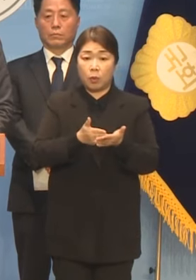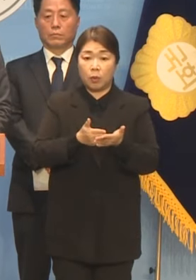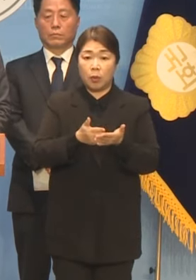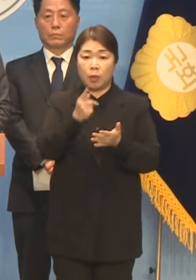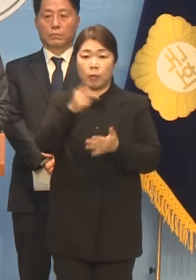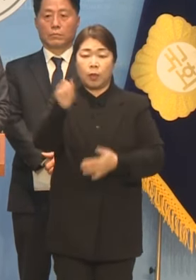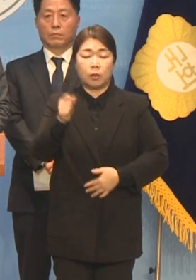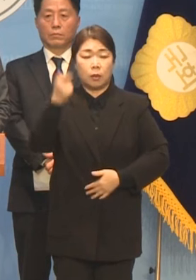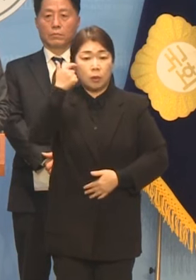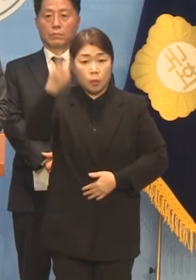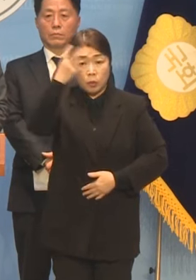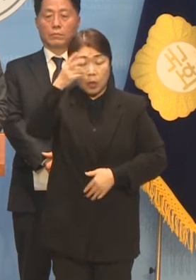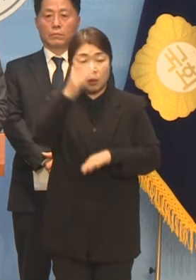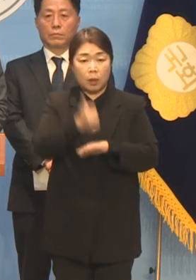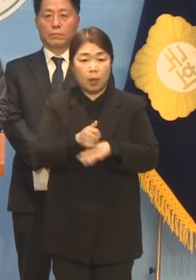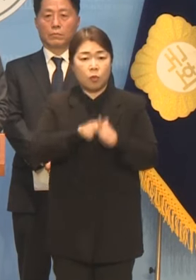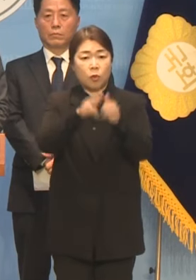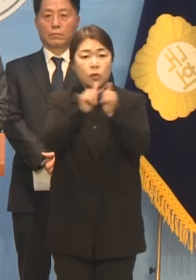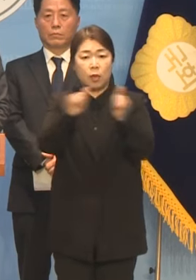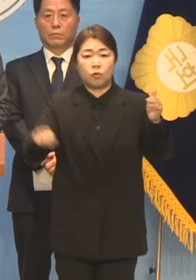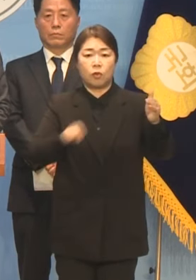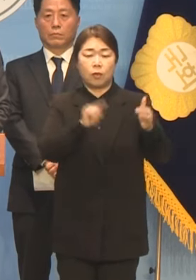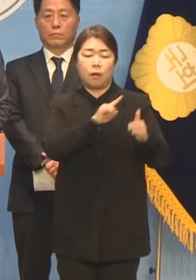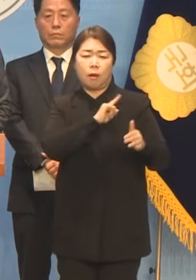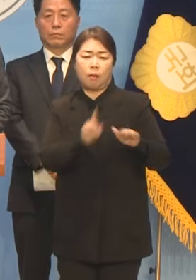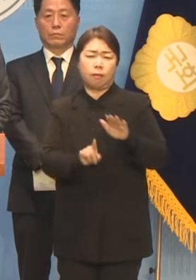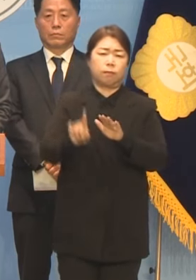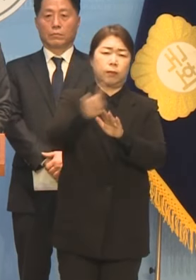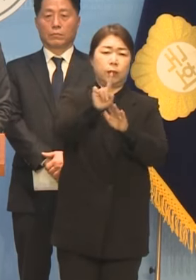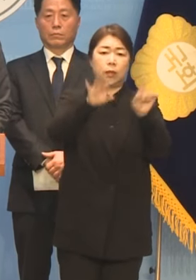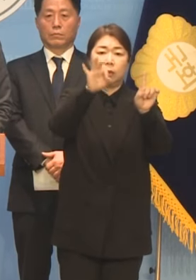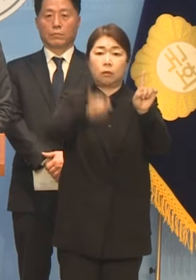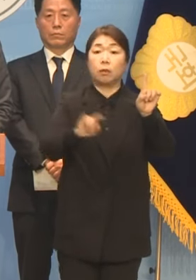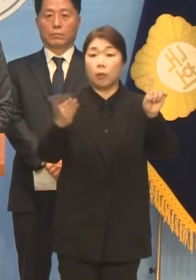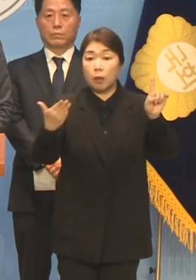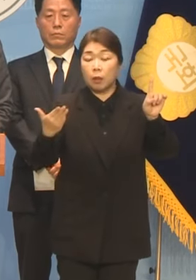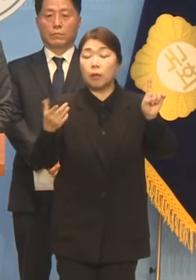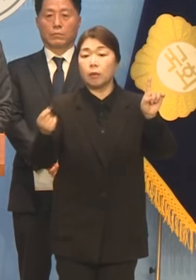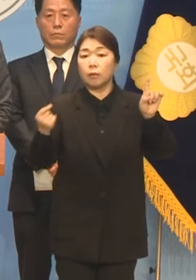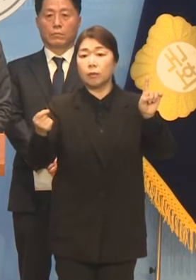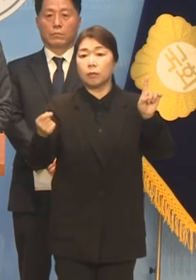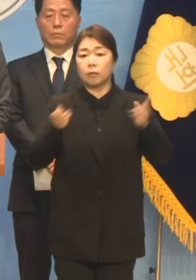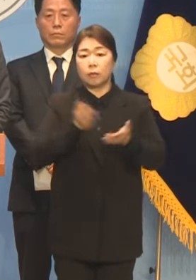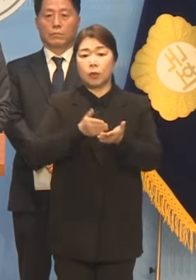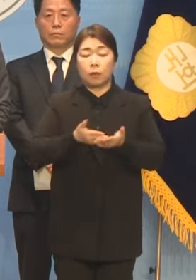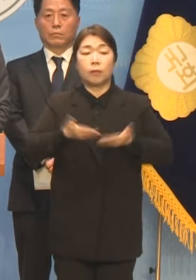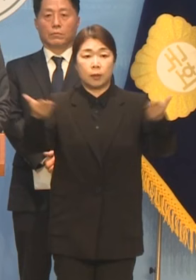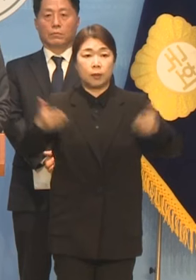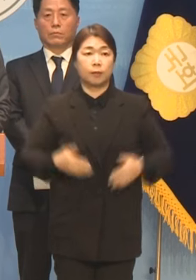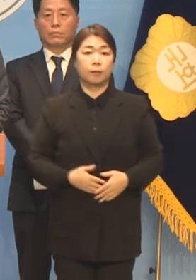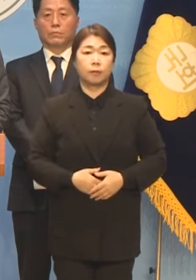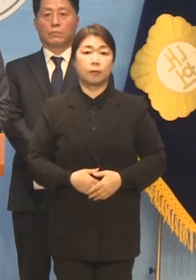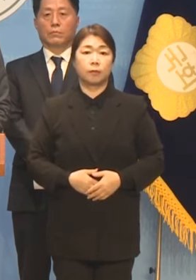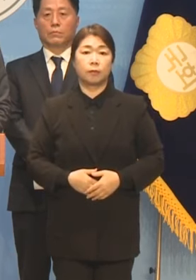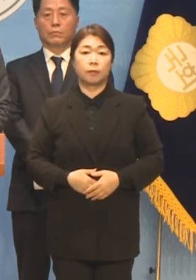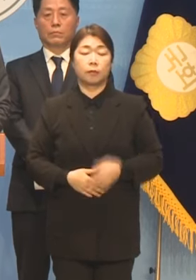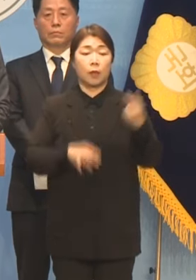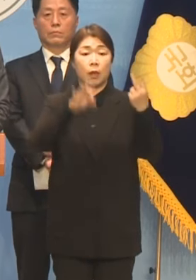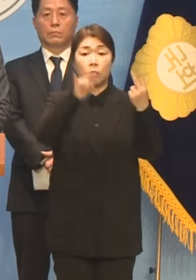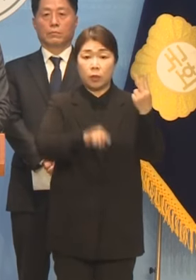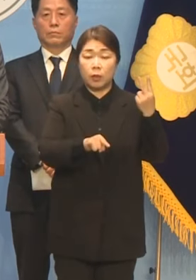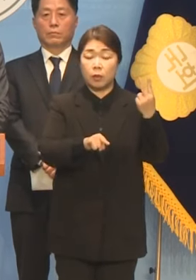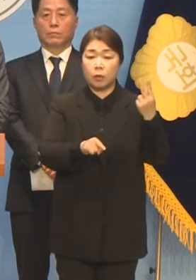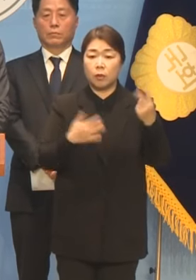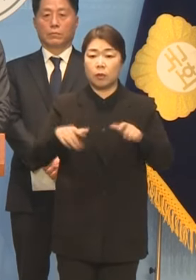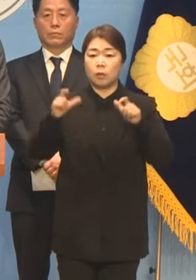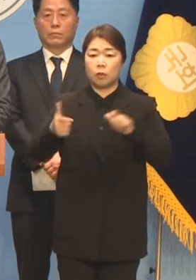조사에서 민주당 후보 중에서는 압도적 1위를 찾지않는 결과가 보도되었습니다 2위인 전